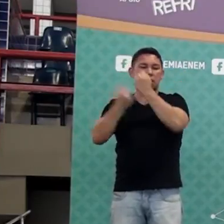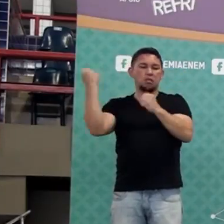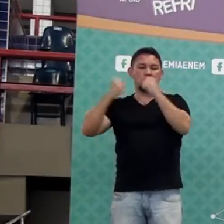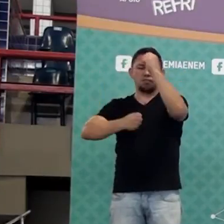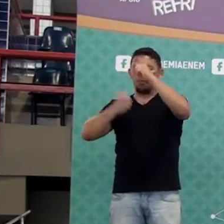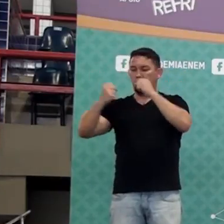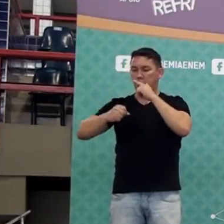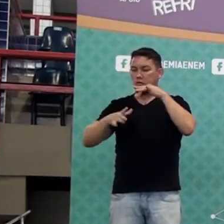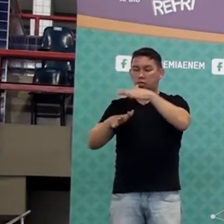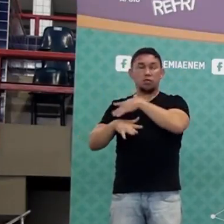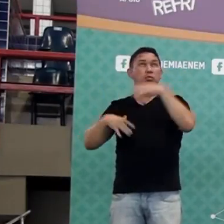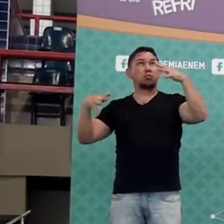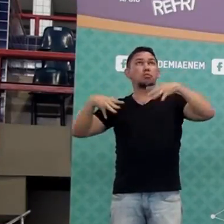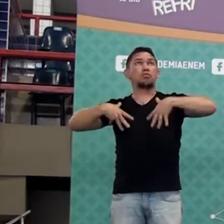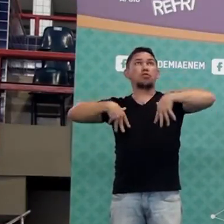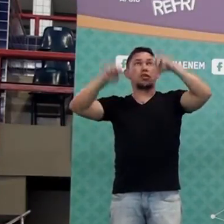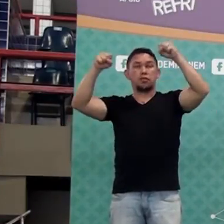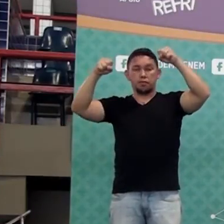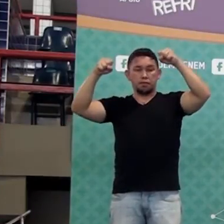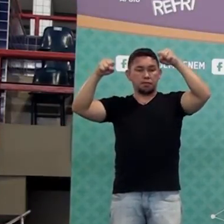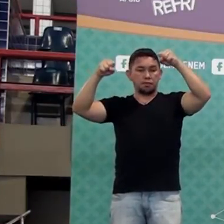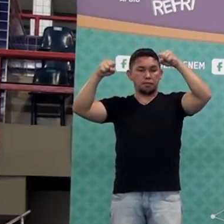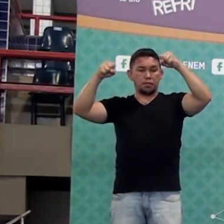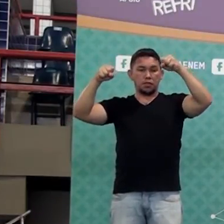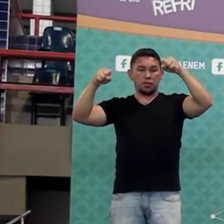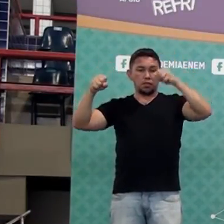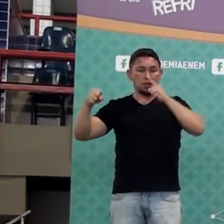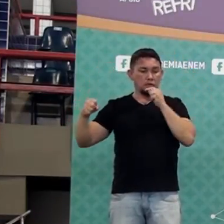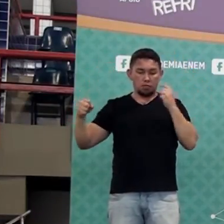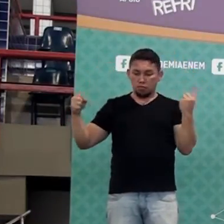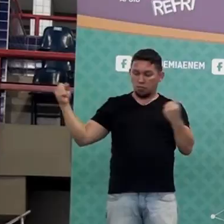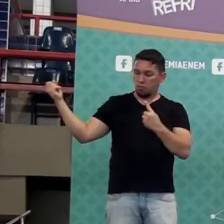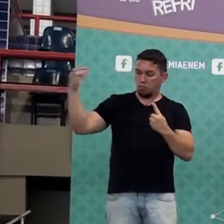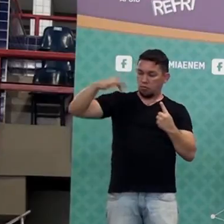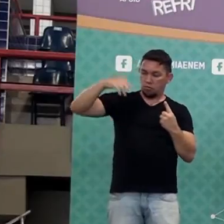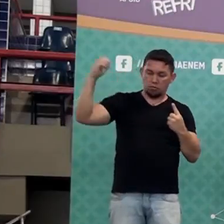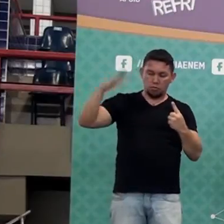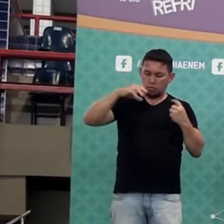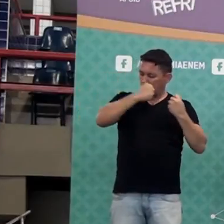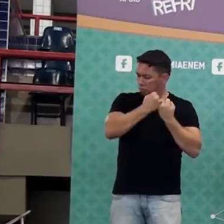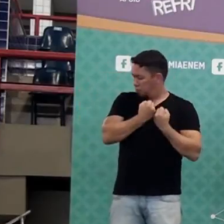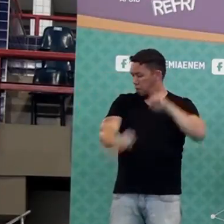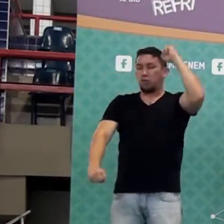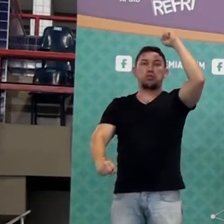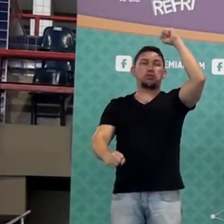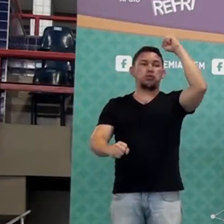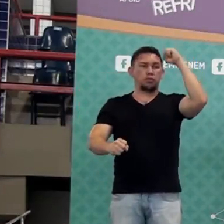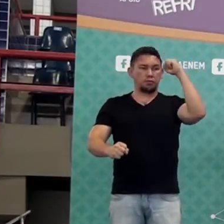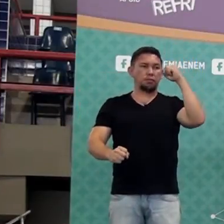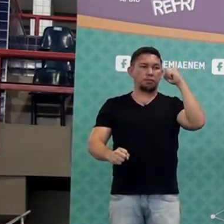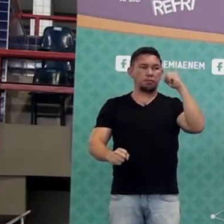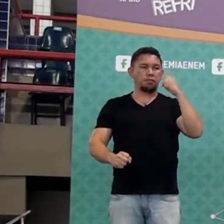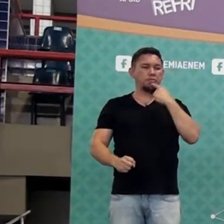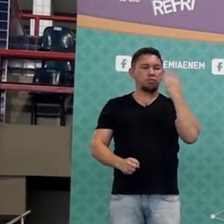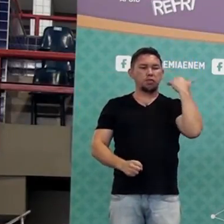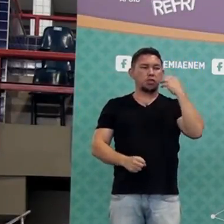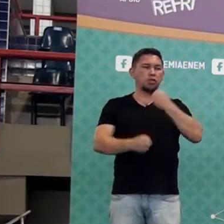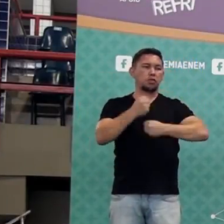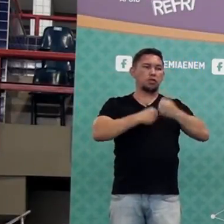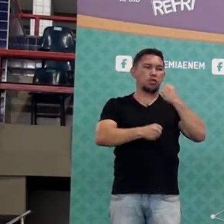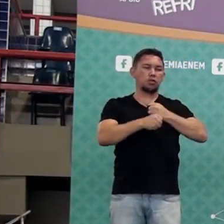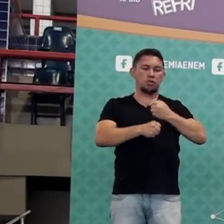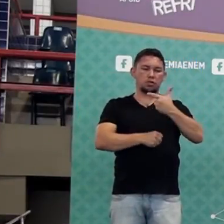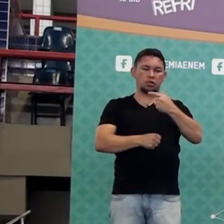toda, acabou a eletricidade, não tinha como resfriar os reatores, explodiu um reator, tá? Isso foi agora em